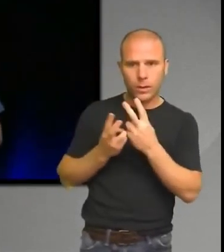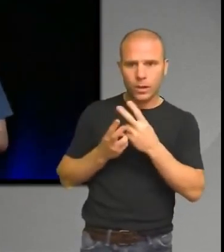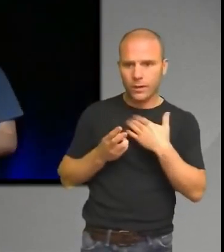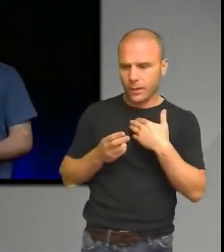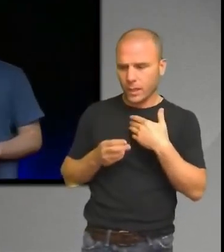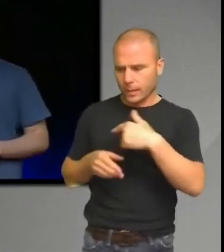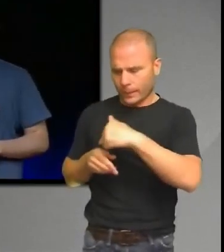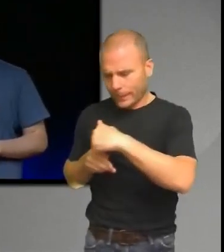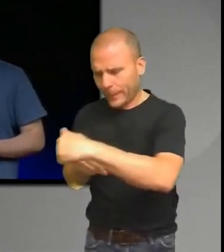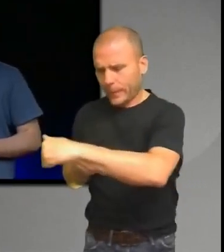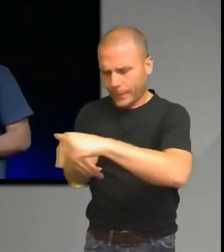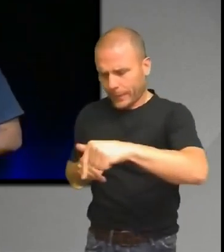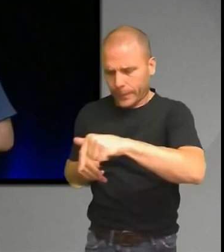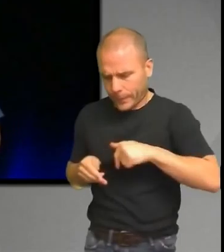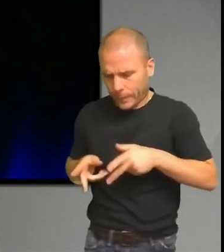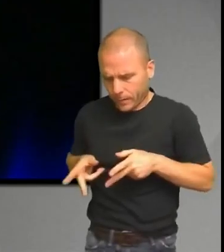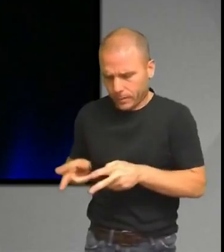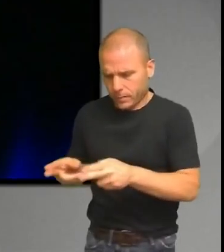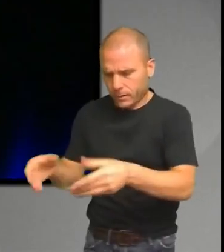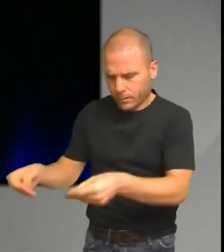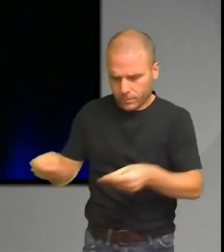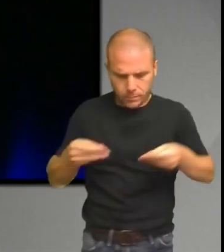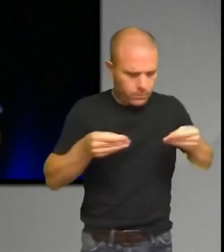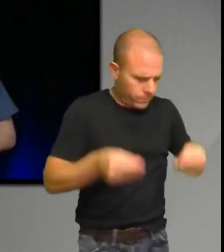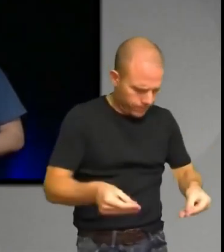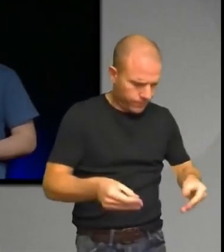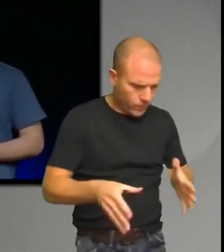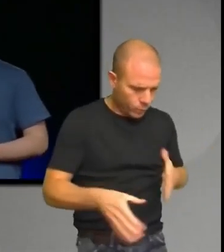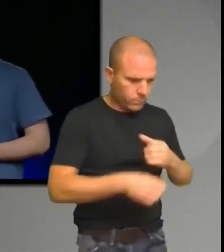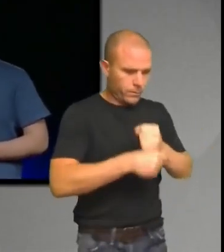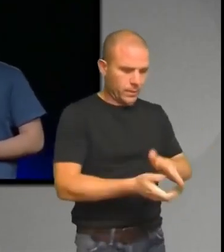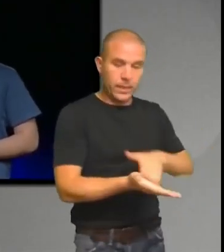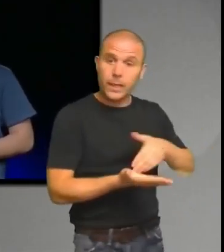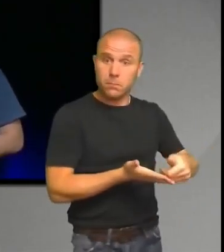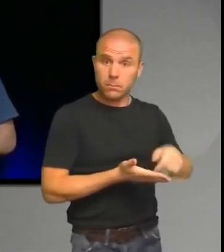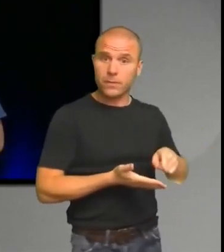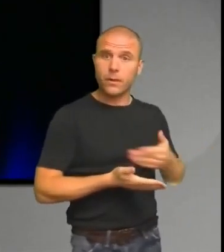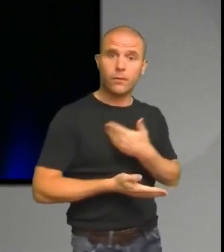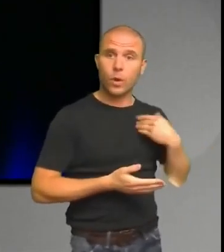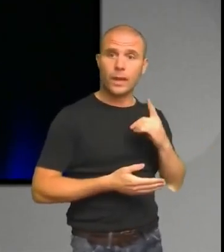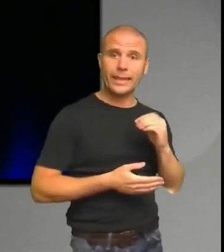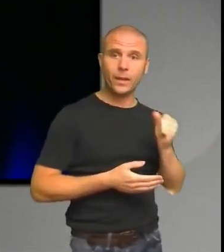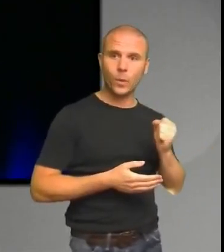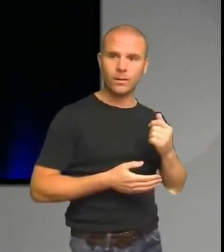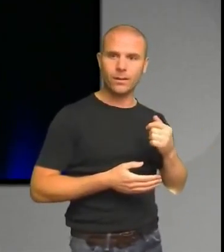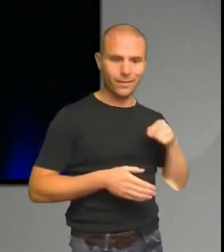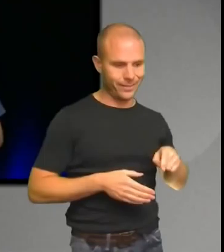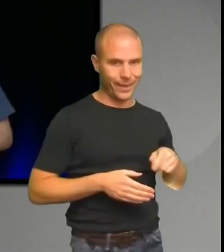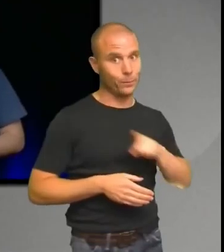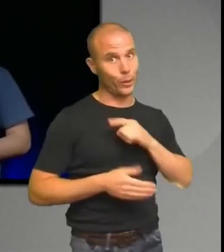Och bara limmar på den. Och det funkar ju. Jättebra. Sitter jättebra idag. Ganska mycket lim. En hel tub.